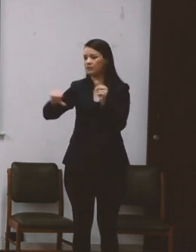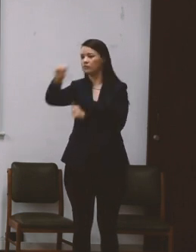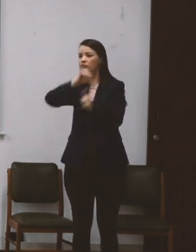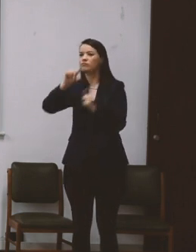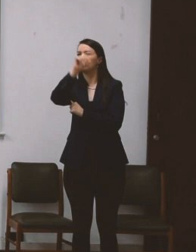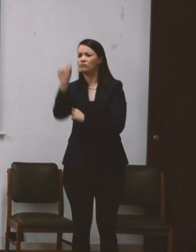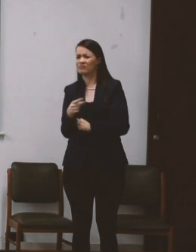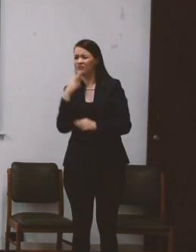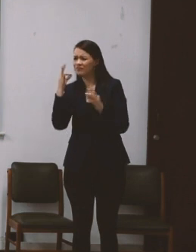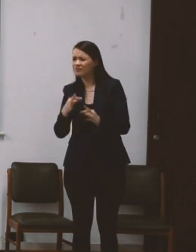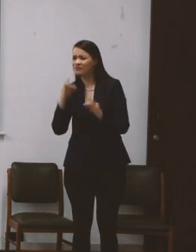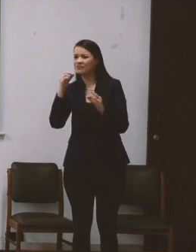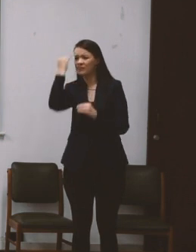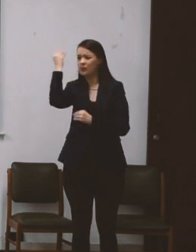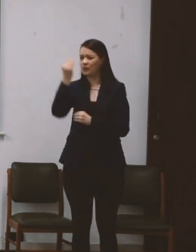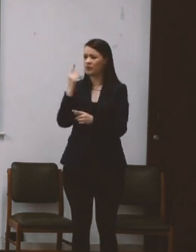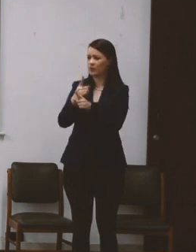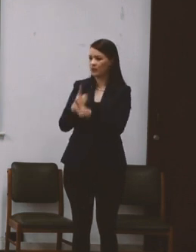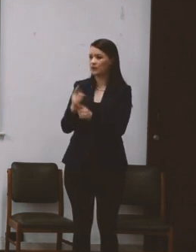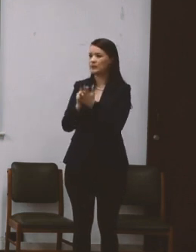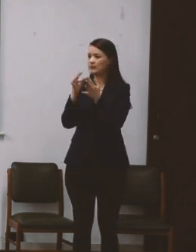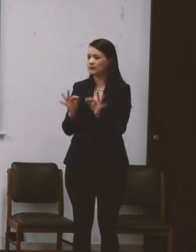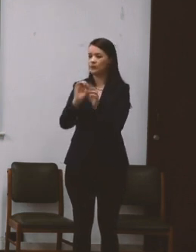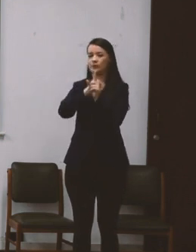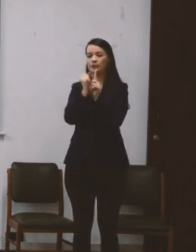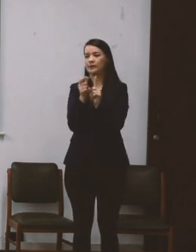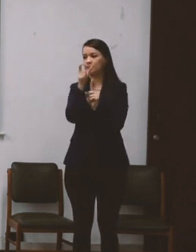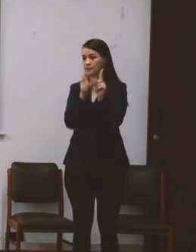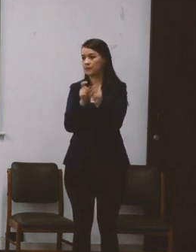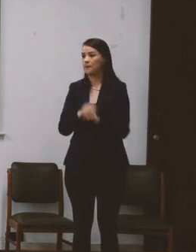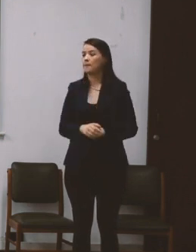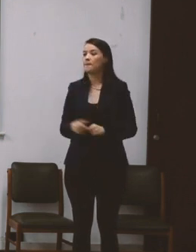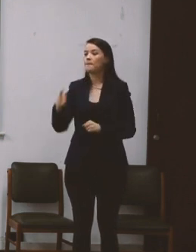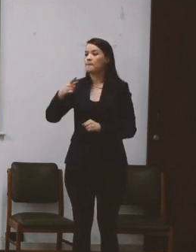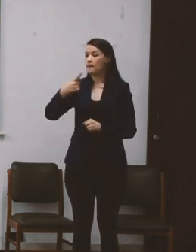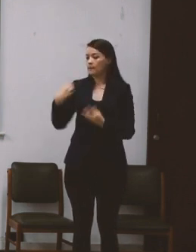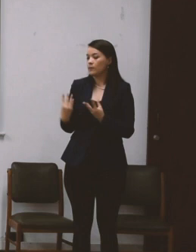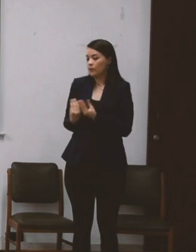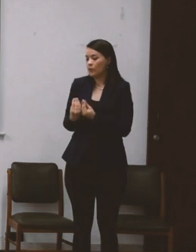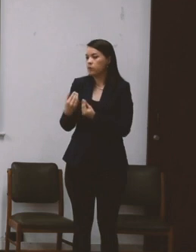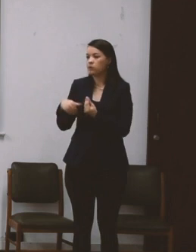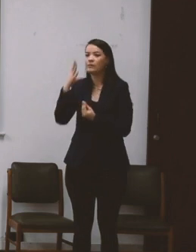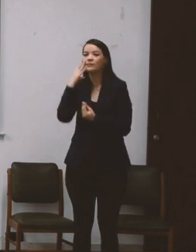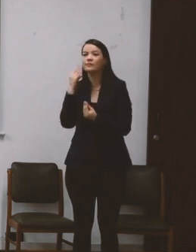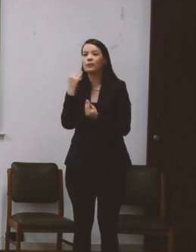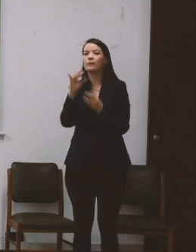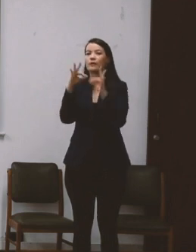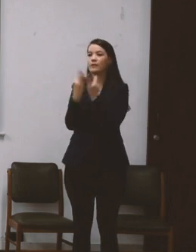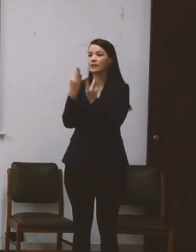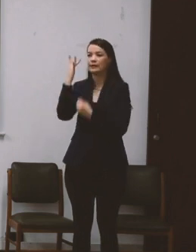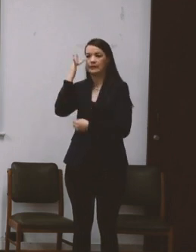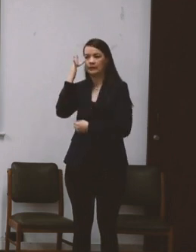válidos y por tanto más importantes para la sociedad. Nuestras experiencias como familiares de personas con síndrome de